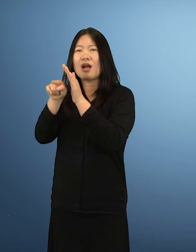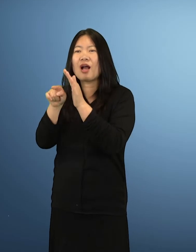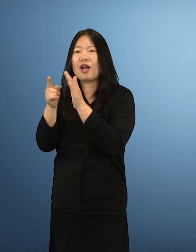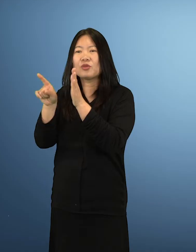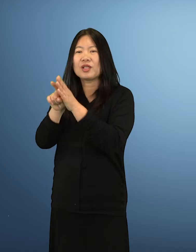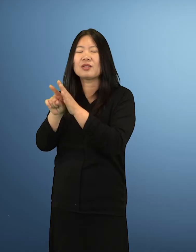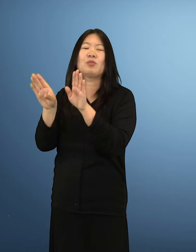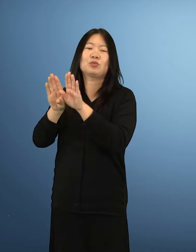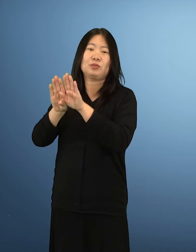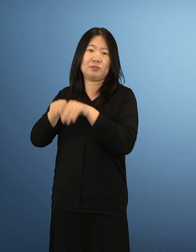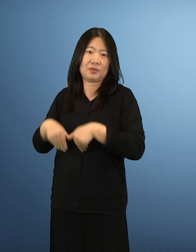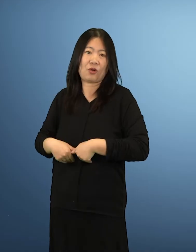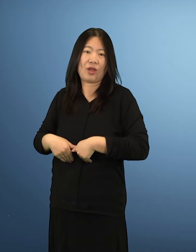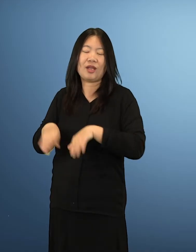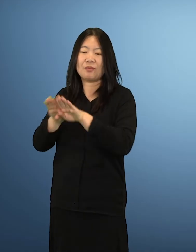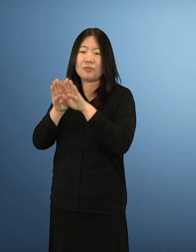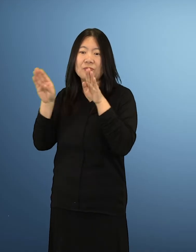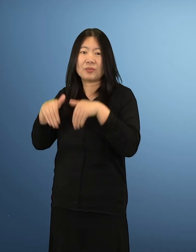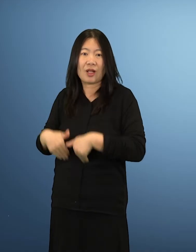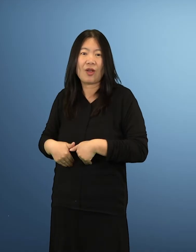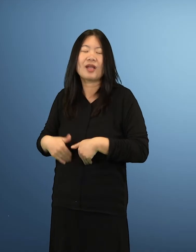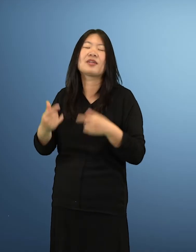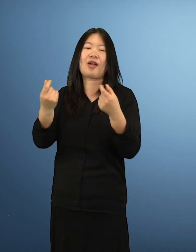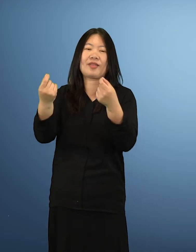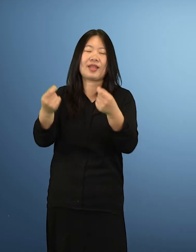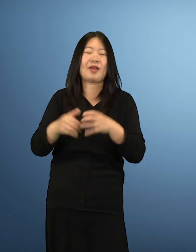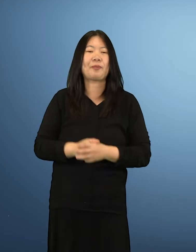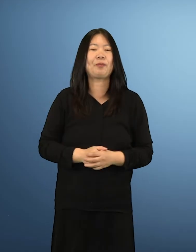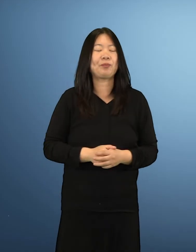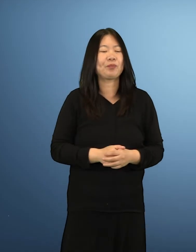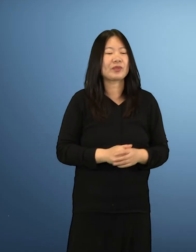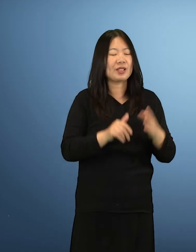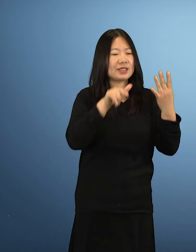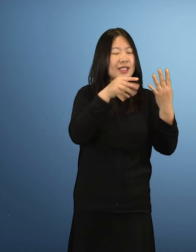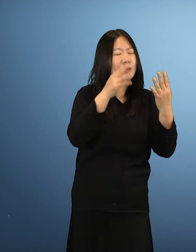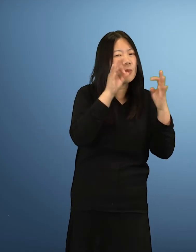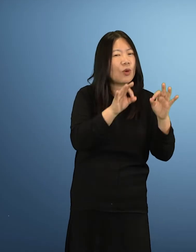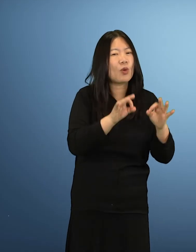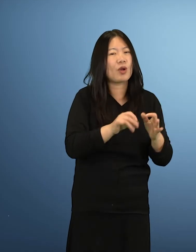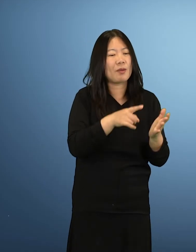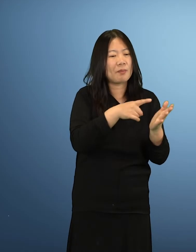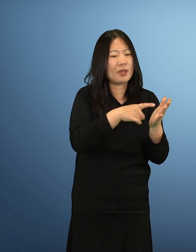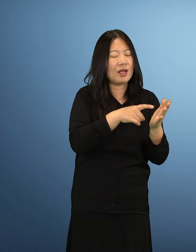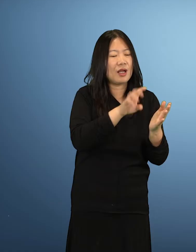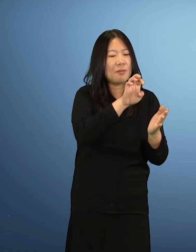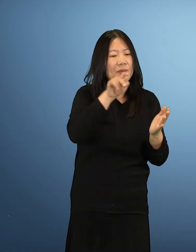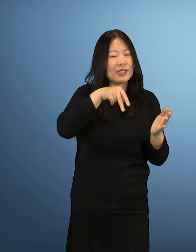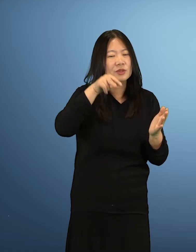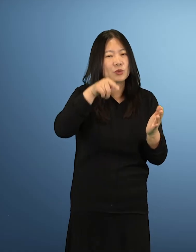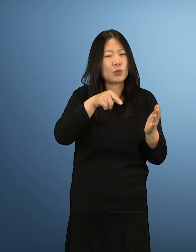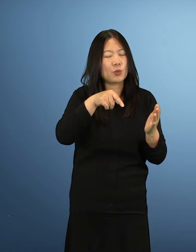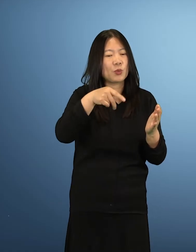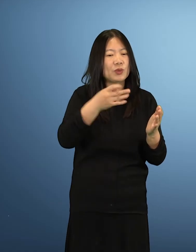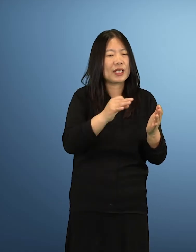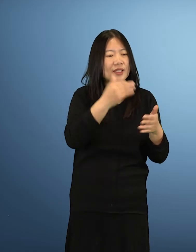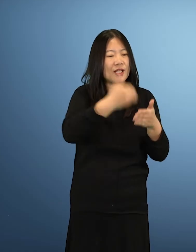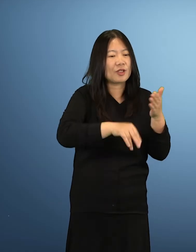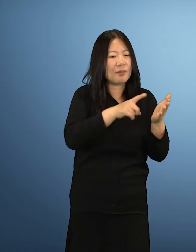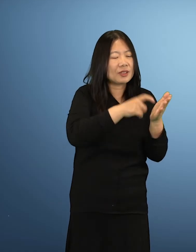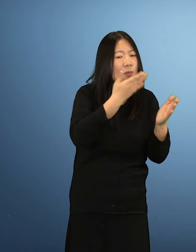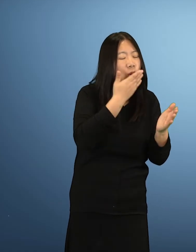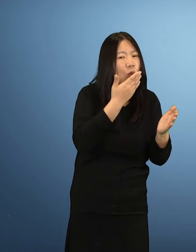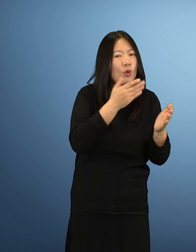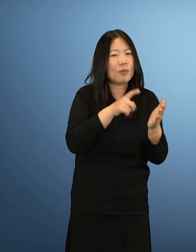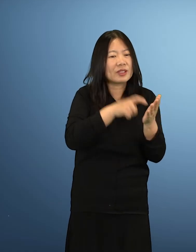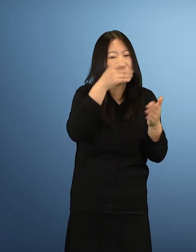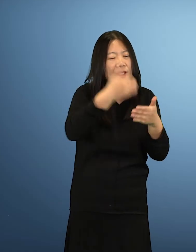내용이 어떤가? 팥주이가 남긴 것을 메뚜기가 먹고 메뚜기가 남긴 것을 너치가 먹고 너치가